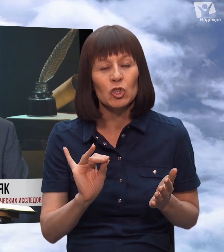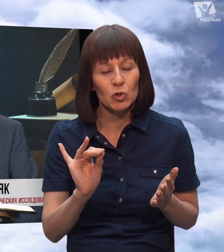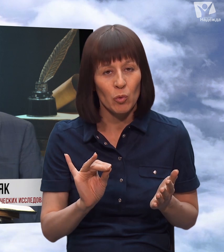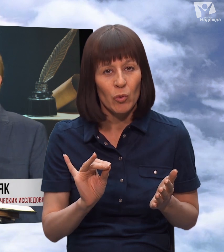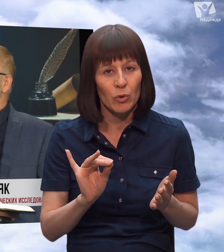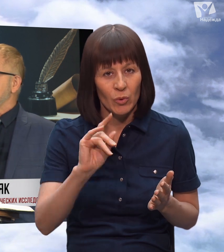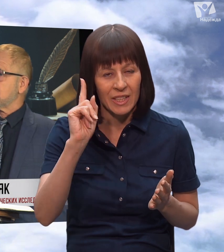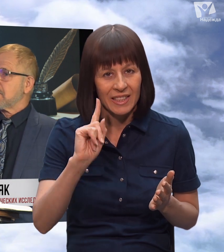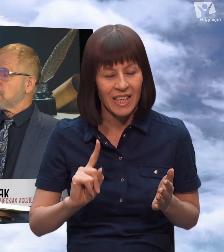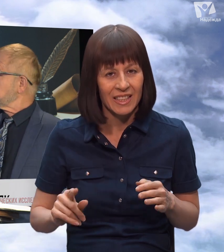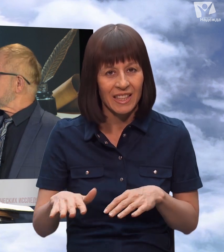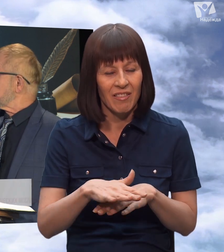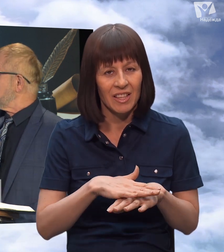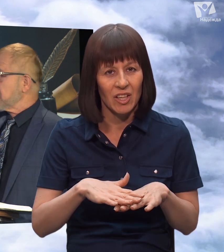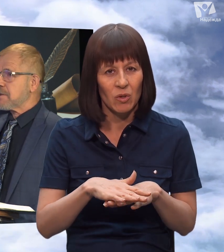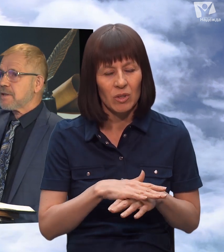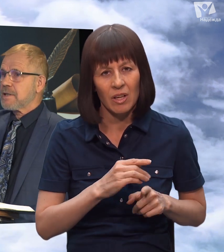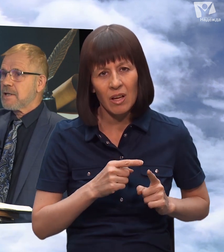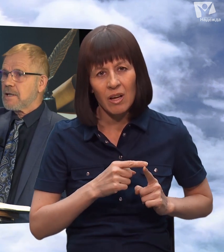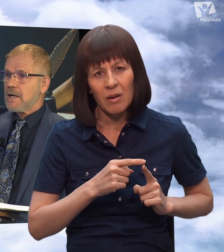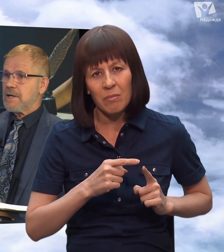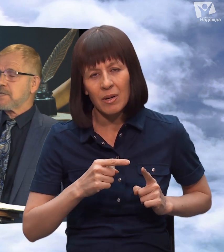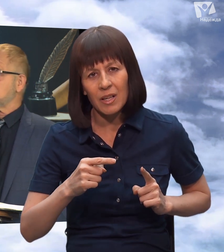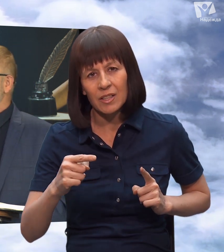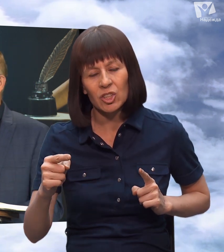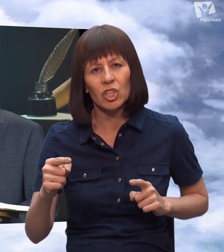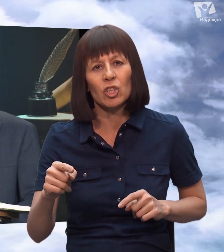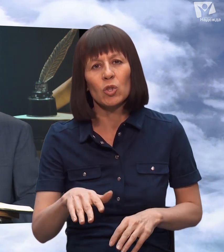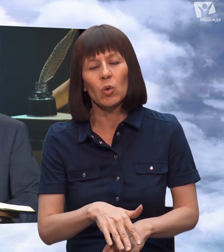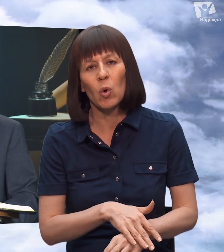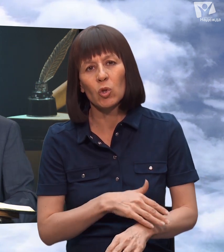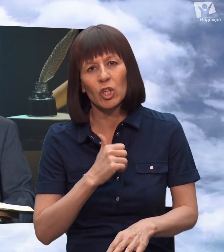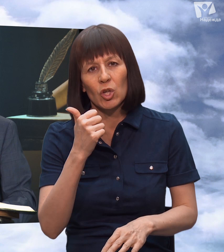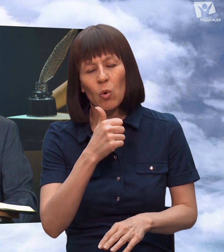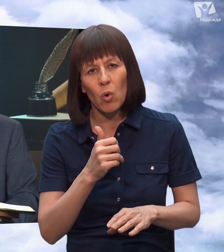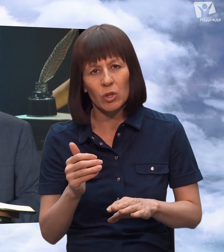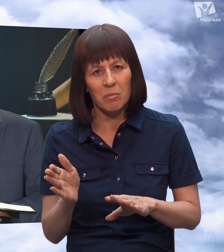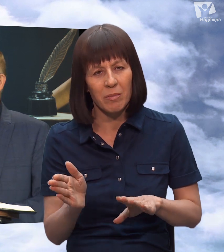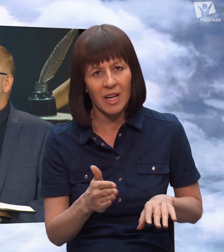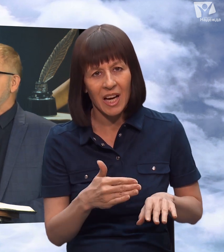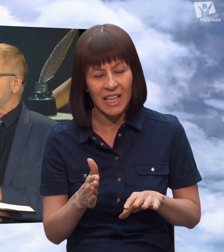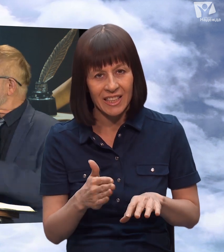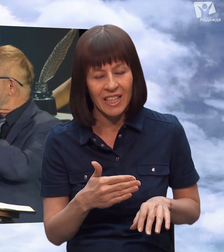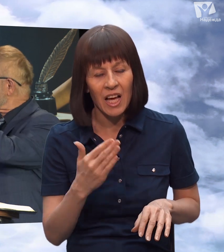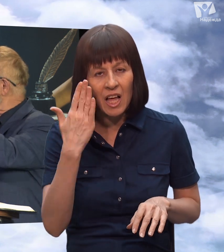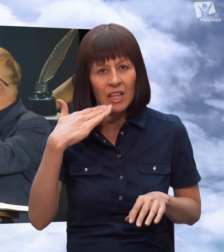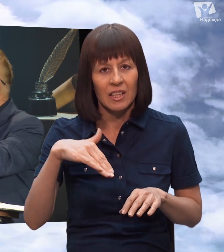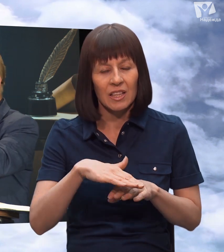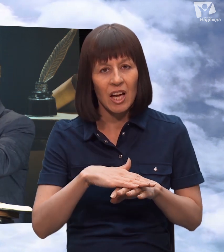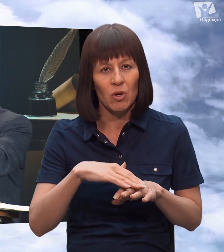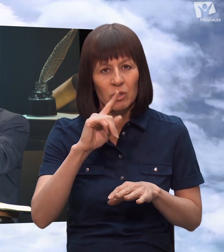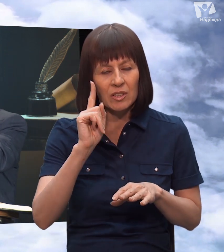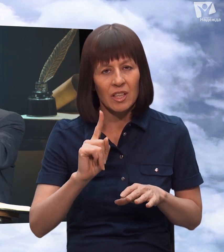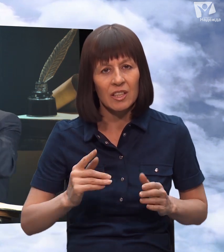протяжении многих лет они путешествовали по пустыне и вот подошли